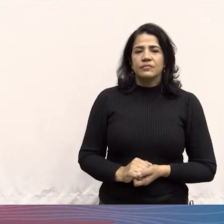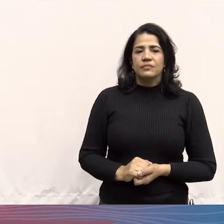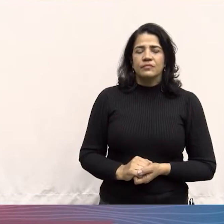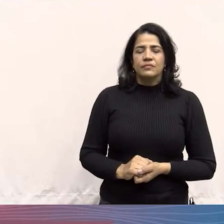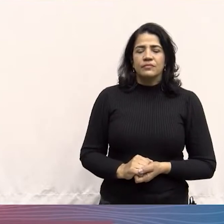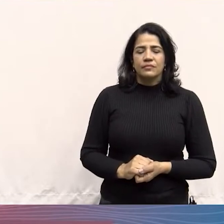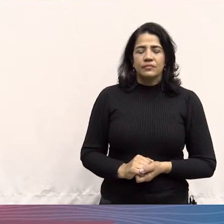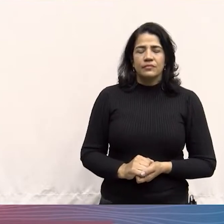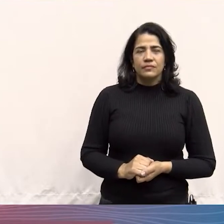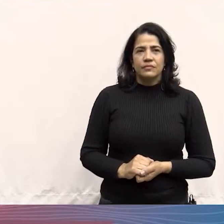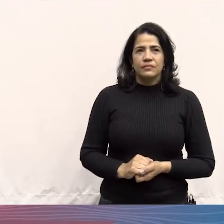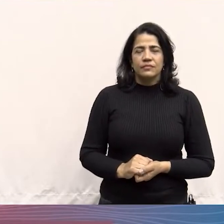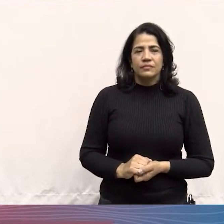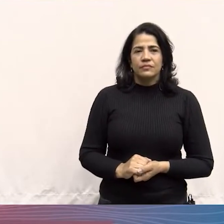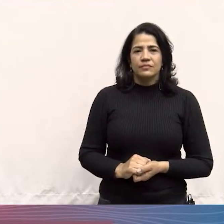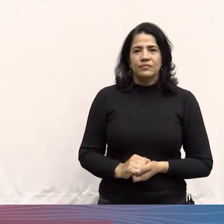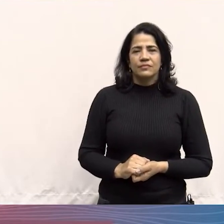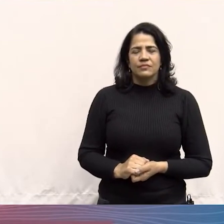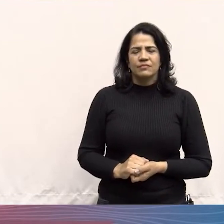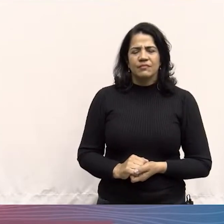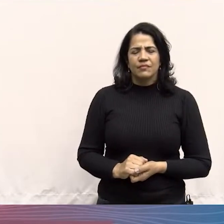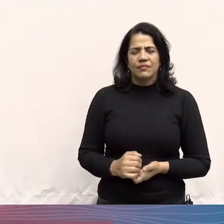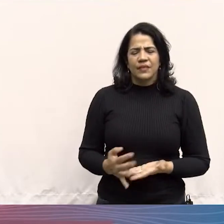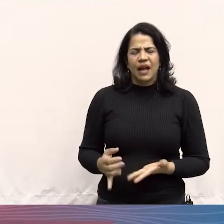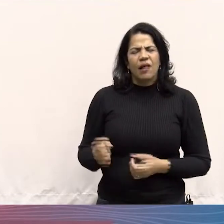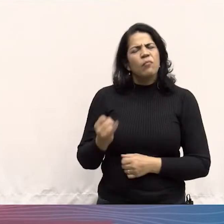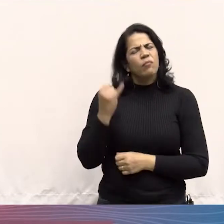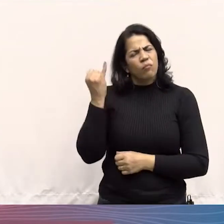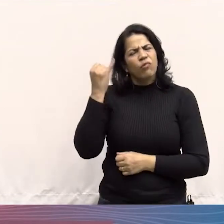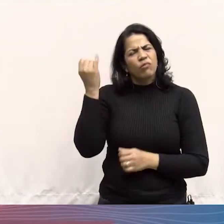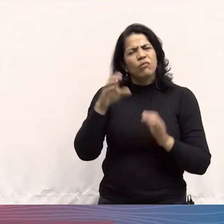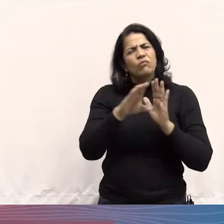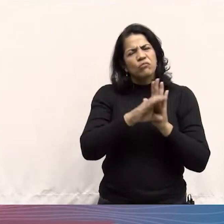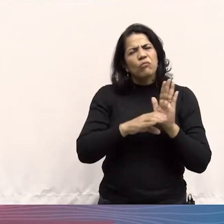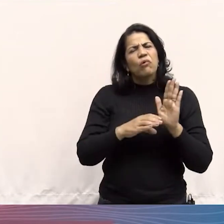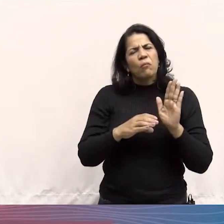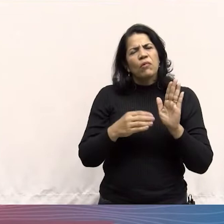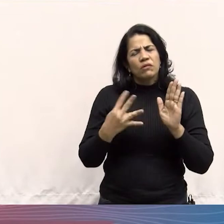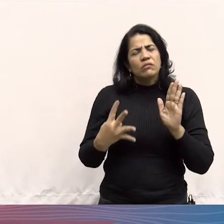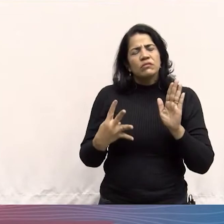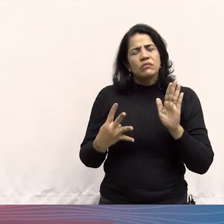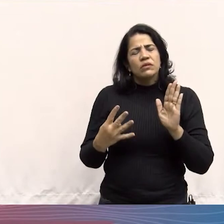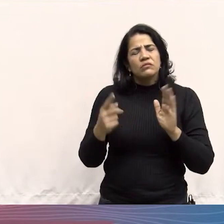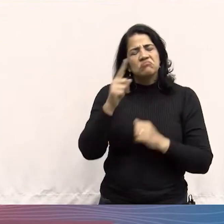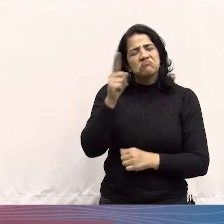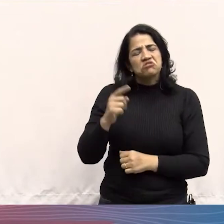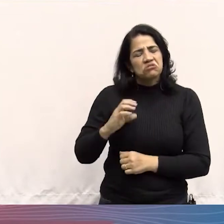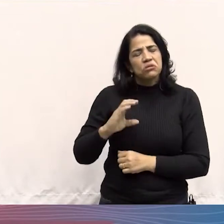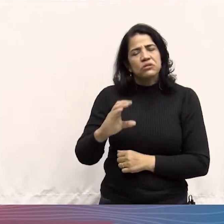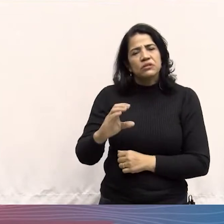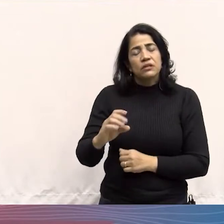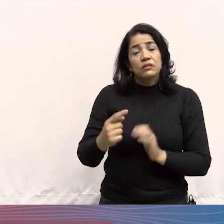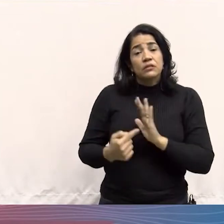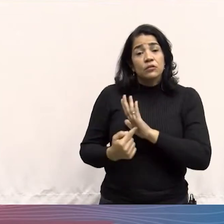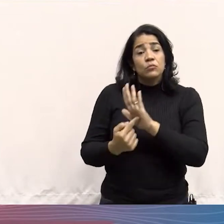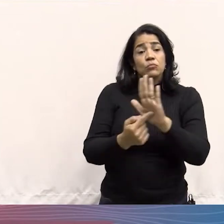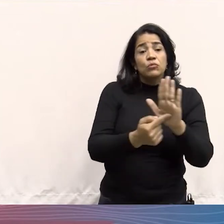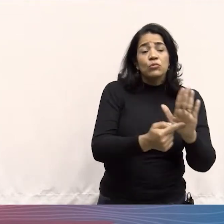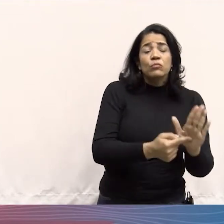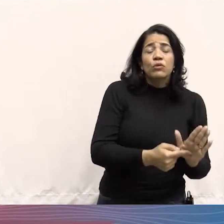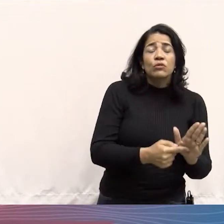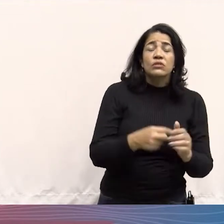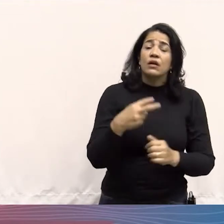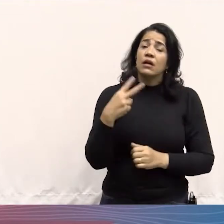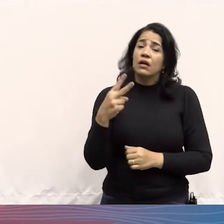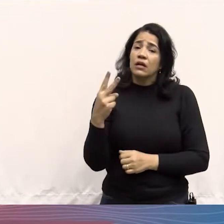Diz assim, é muito interessante todo o capítulo 4 de Zacarias, porque ele fala das duas